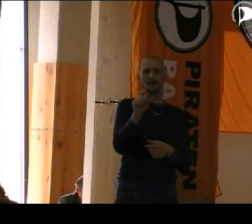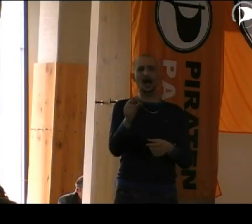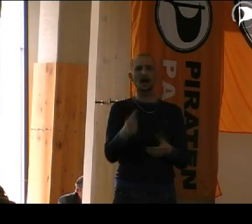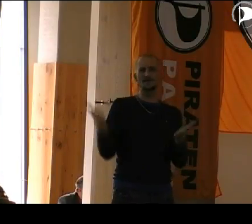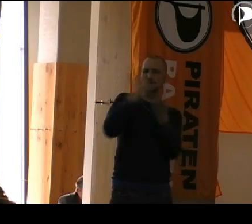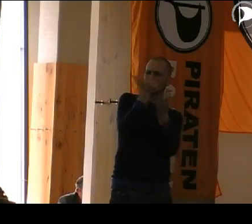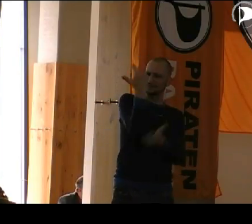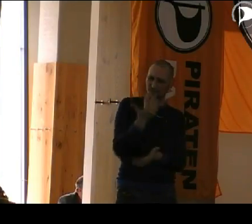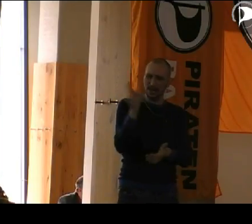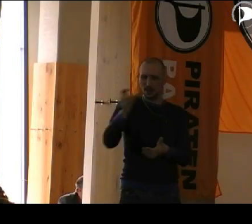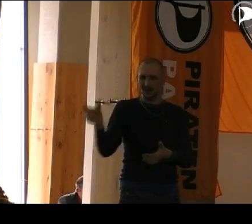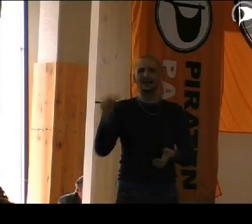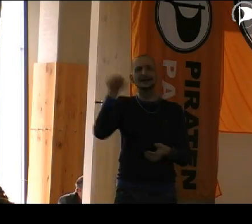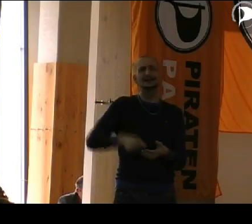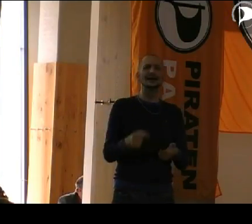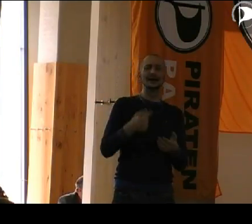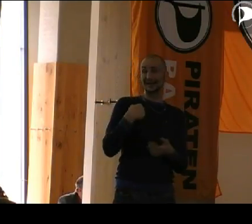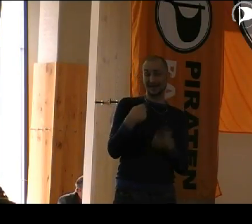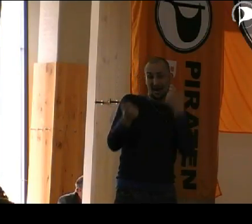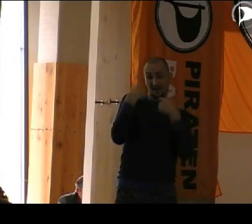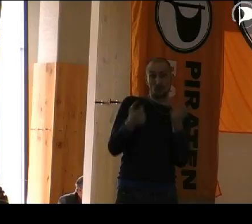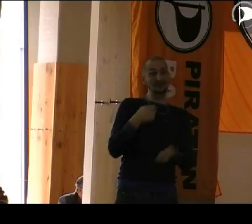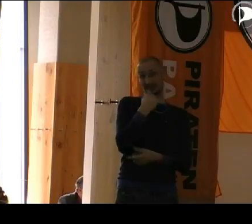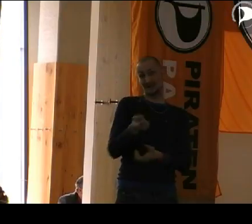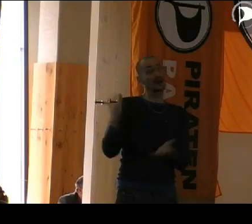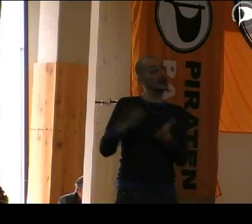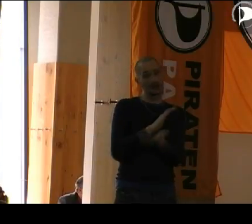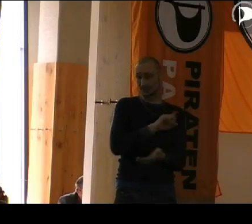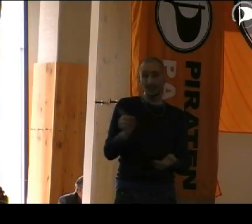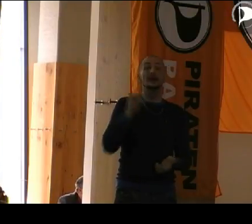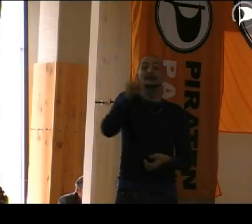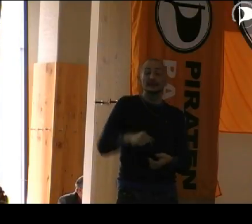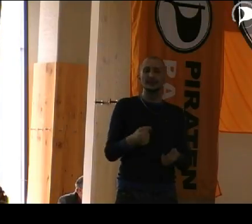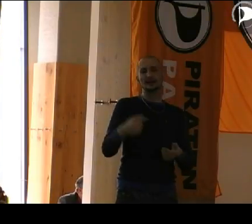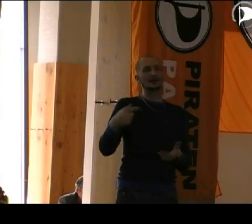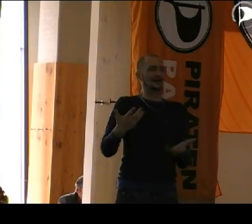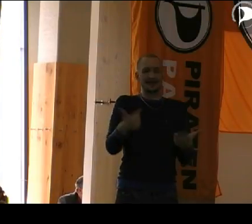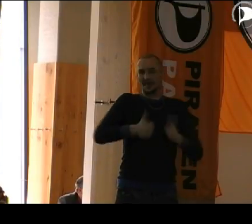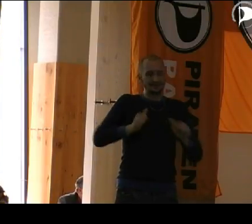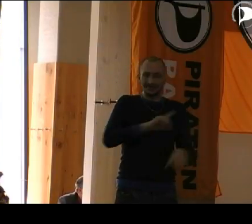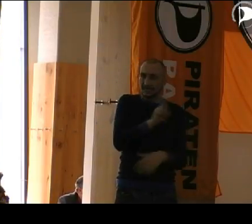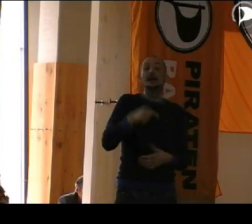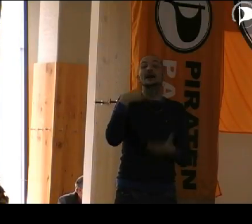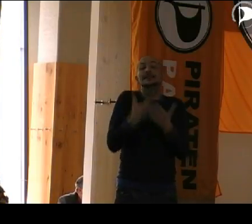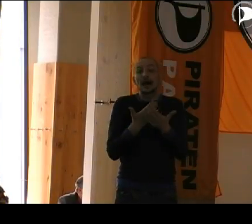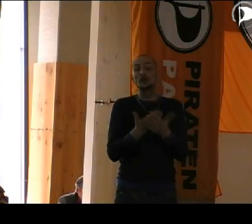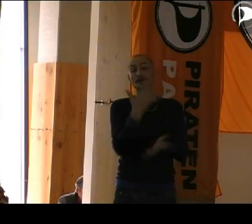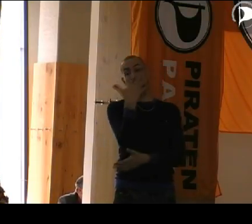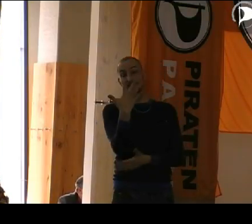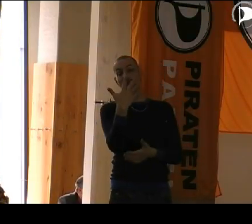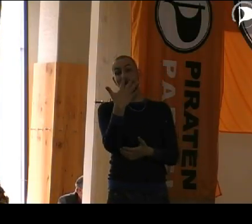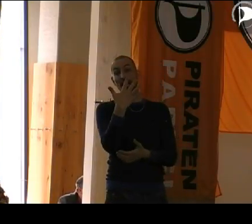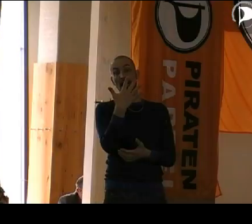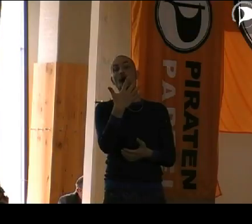dass ich einfach aus erfahrung sagen ist klar nicht kommen und da hat es ohnehin nicht und haben jetzt schon die variable option zu schwierig und 7